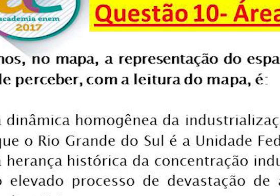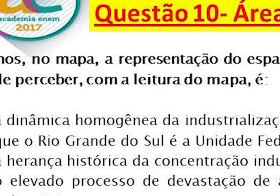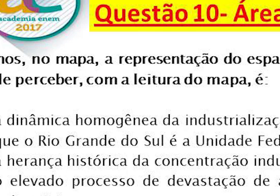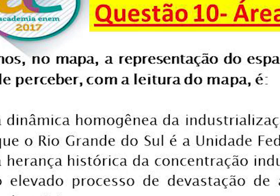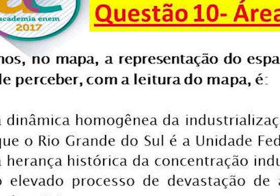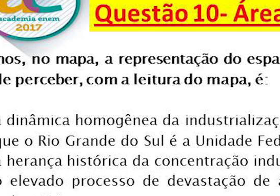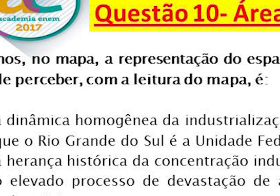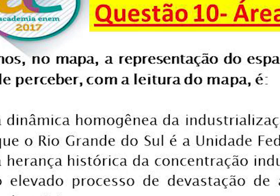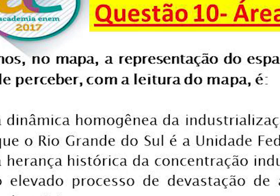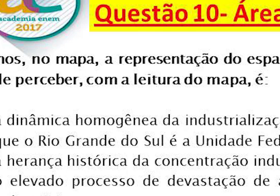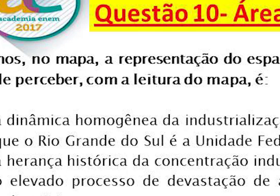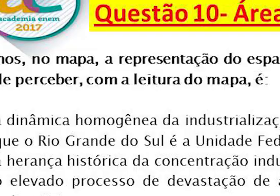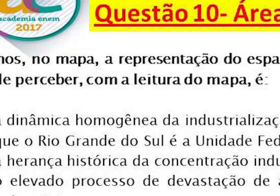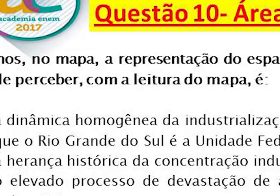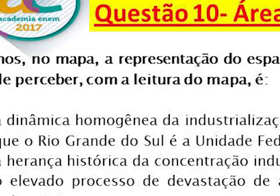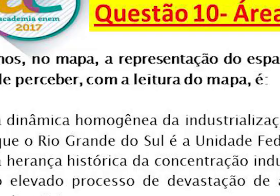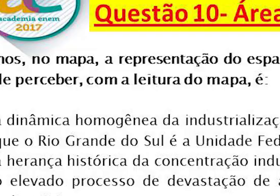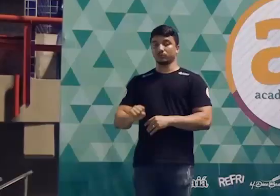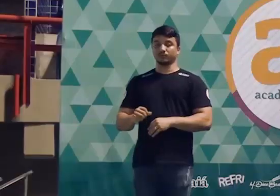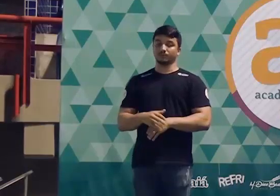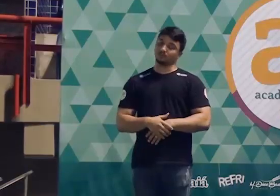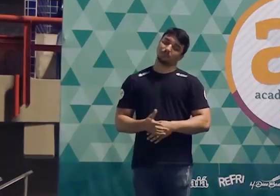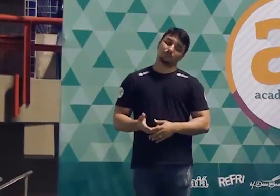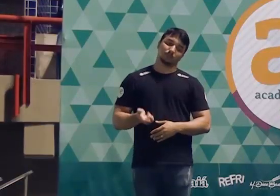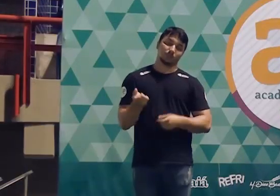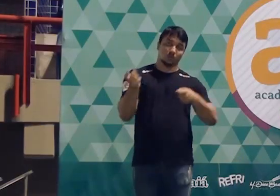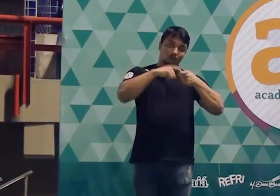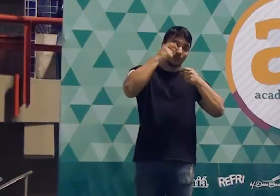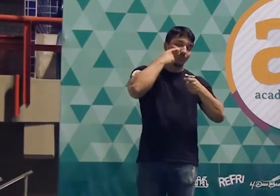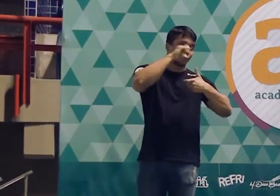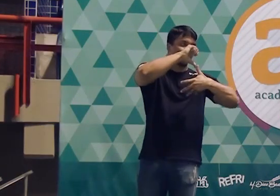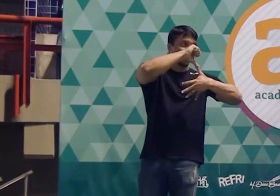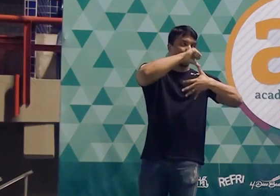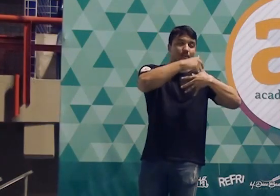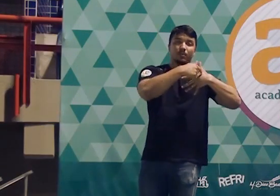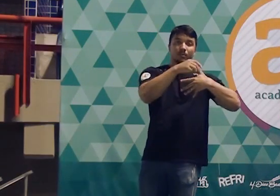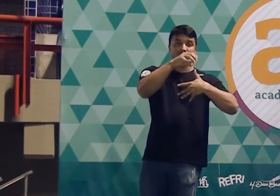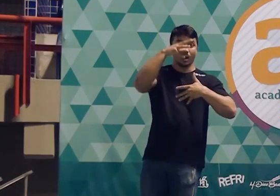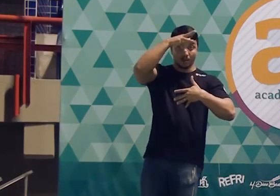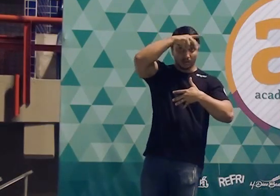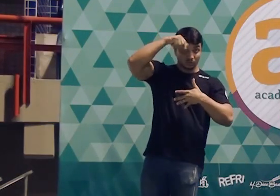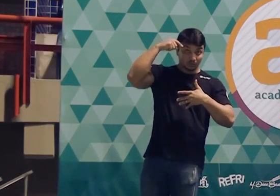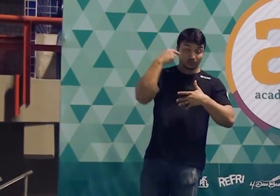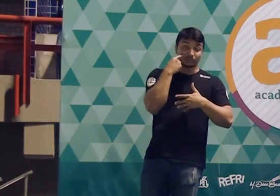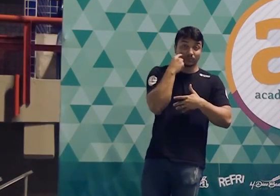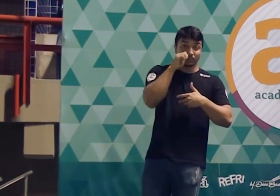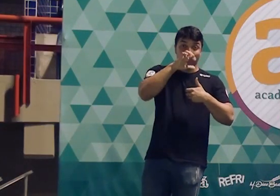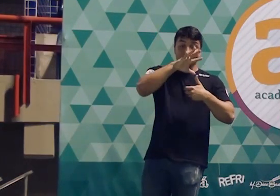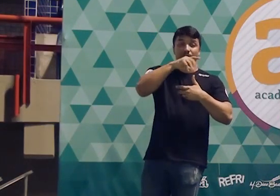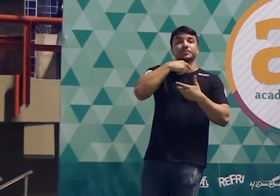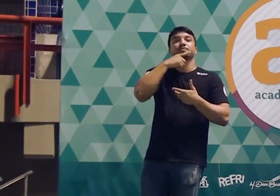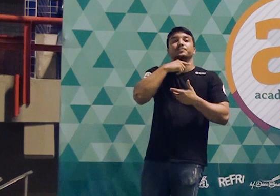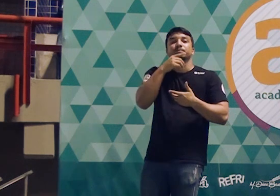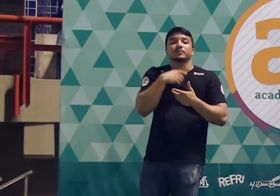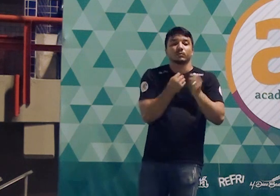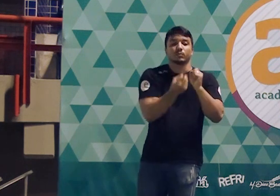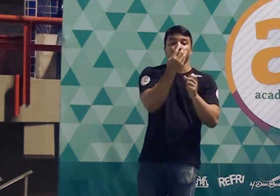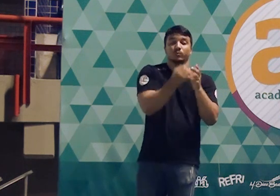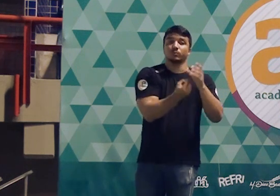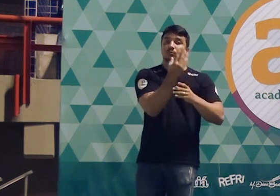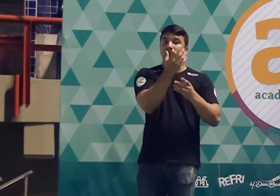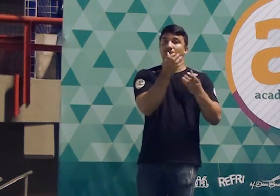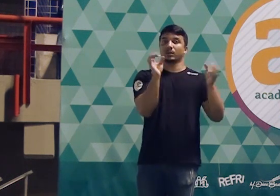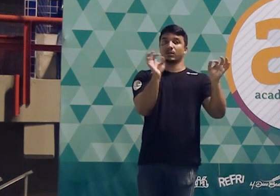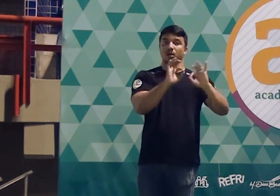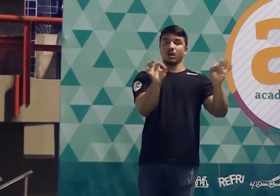produção industrial do centro-sul do país. Gente, se você voltar para o mapa e olhar o Amazonas aí, ó, não tem produção industrial,